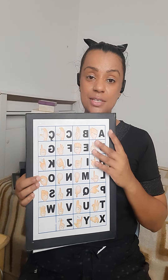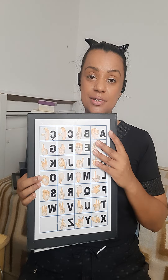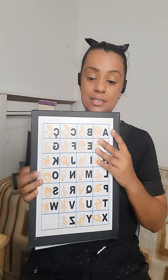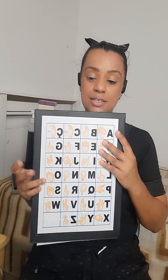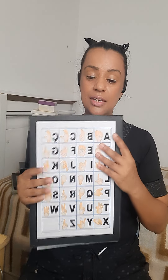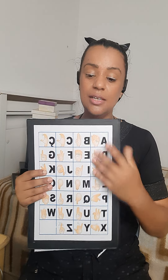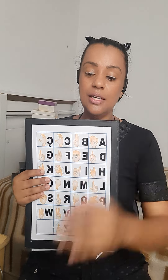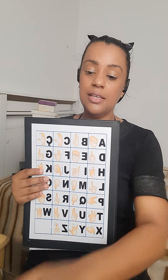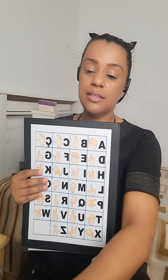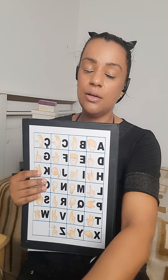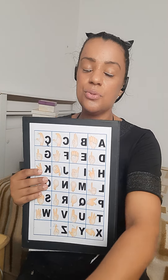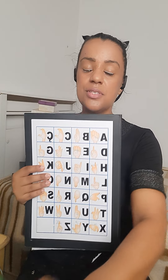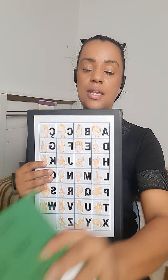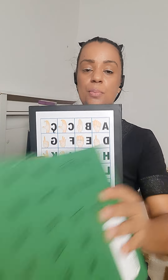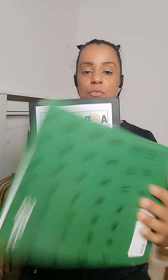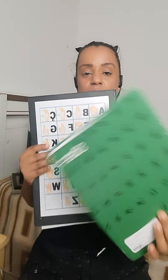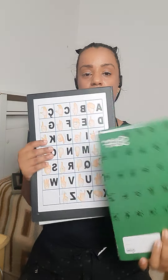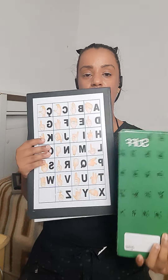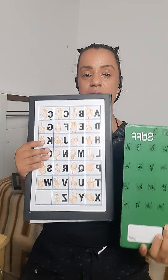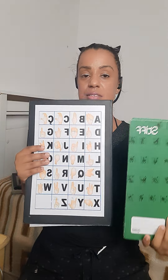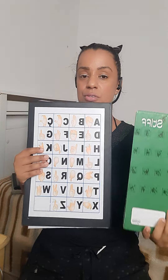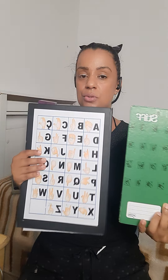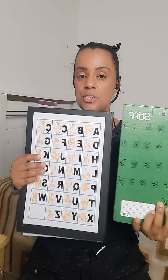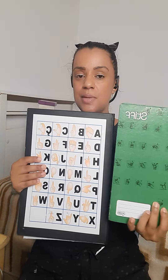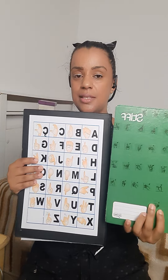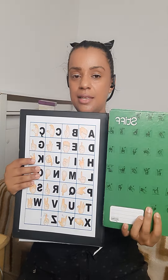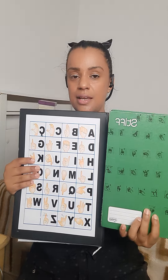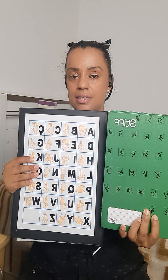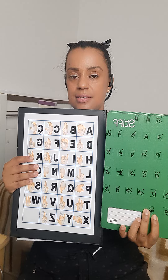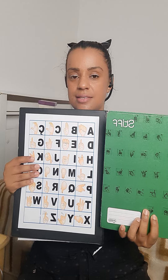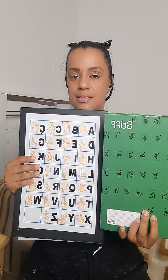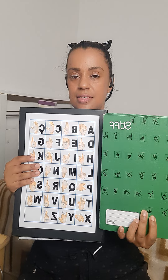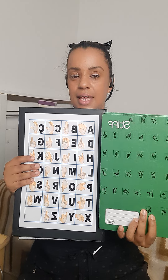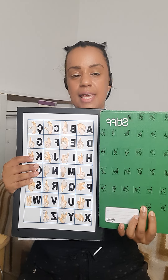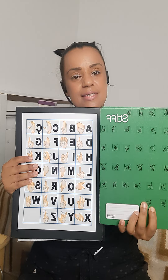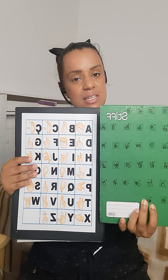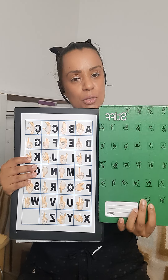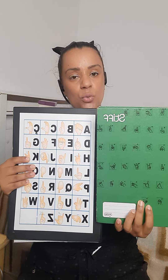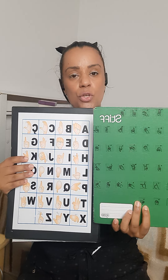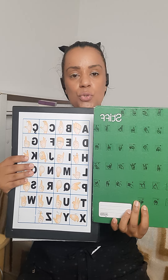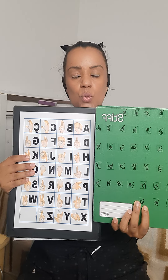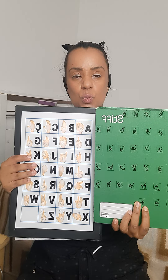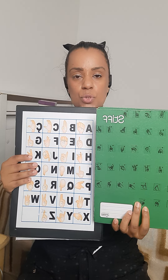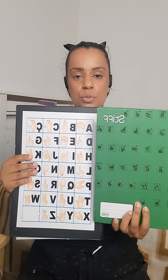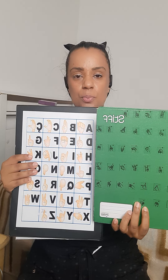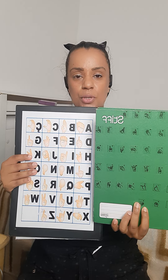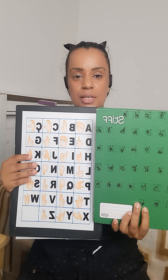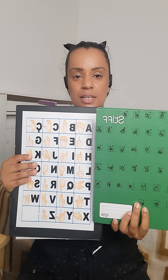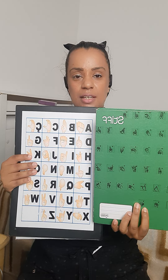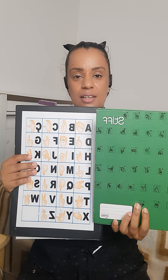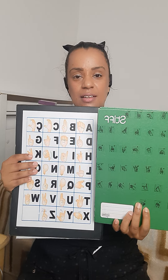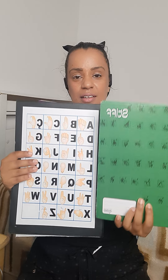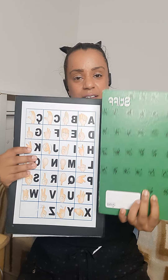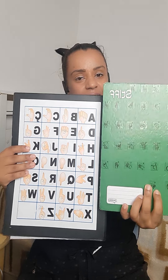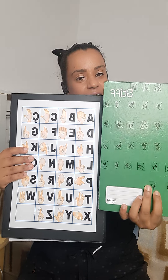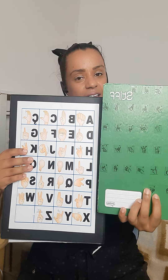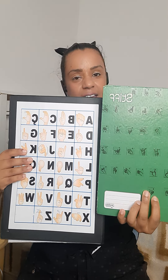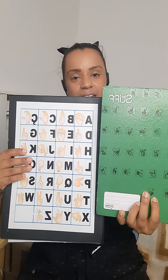vocês. Então, sempre eu falo desses dois materiais em cima do nosso curso. Por quê? É